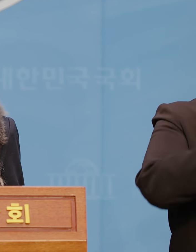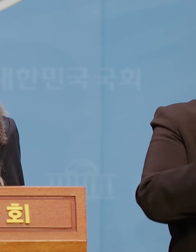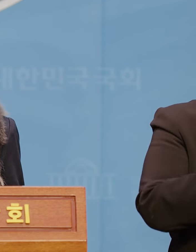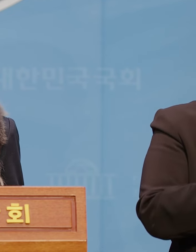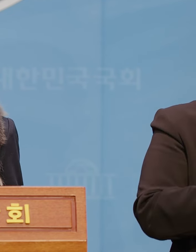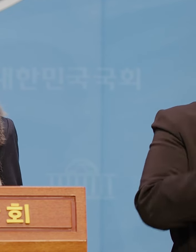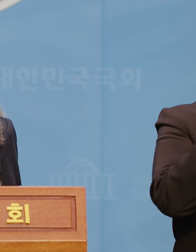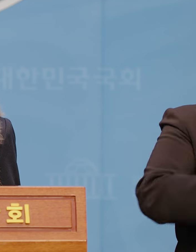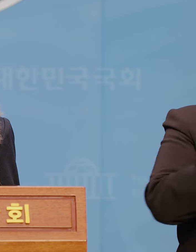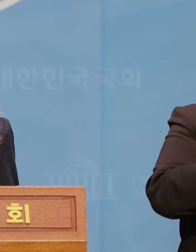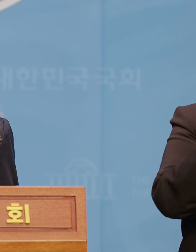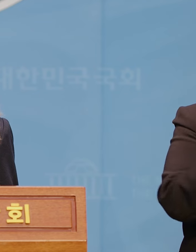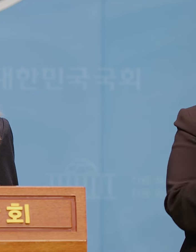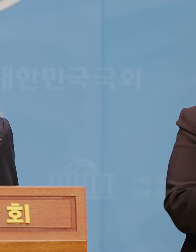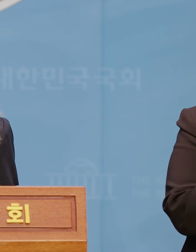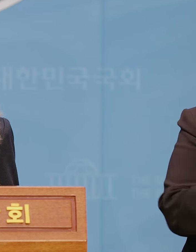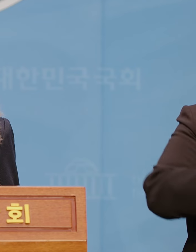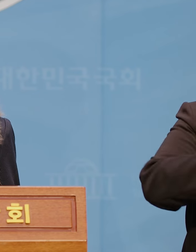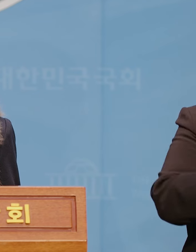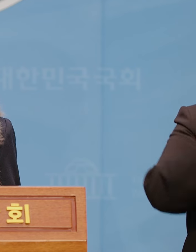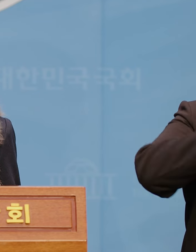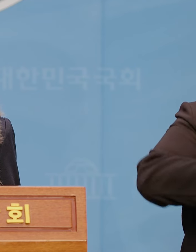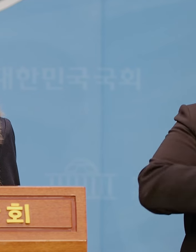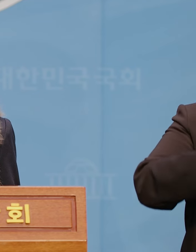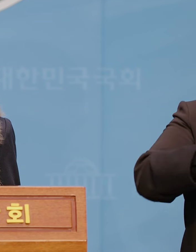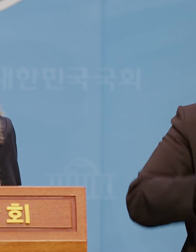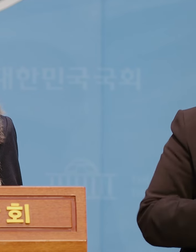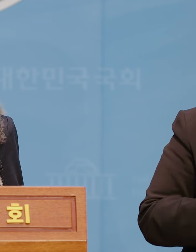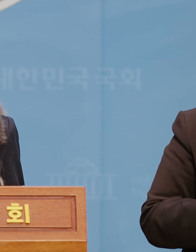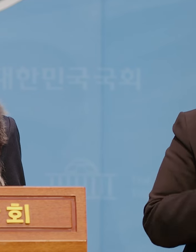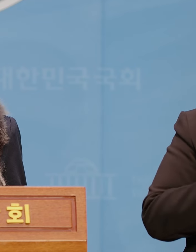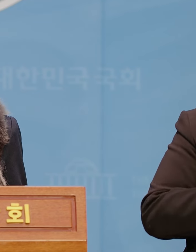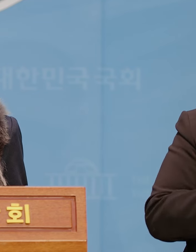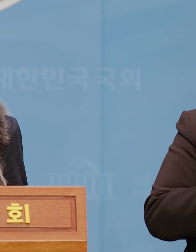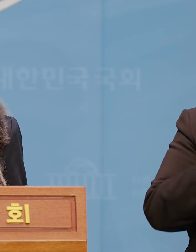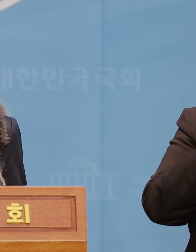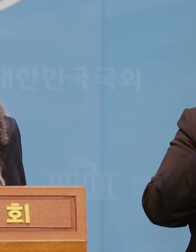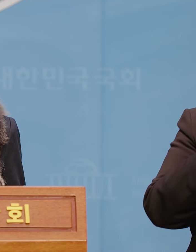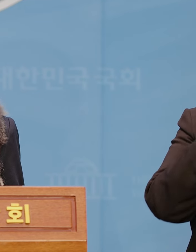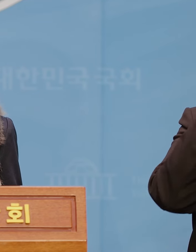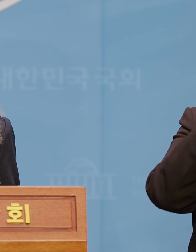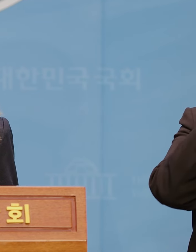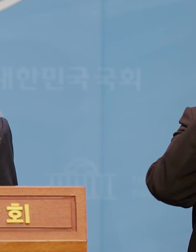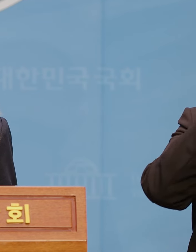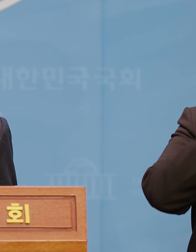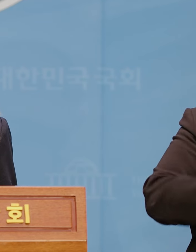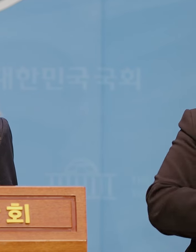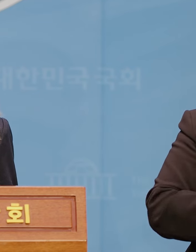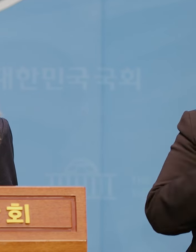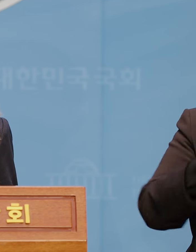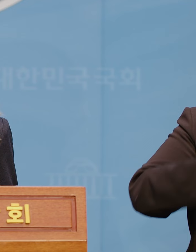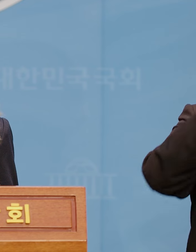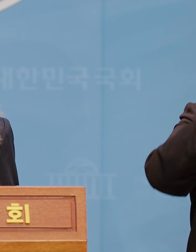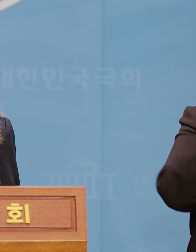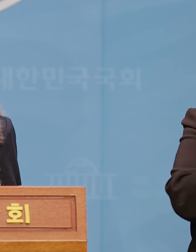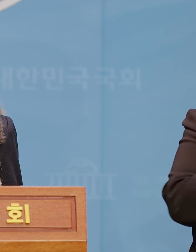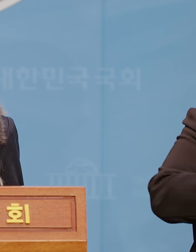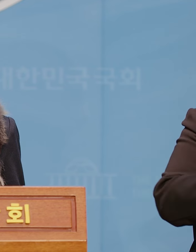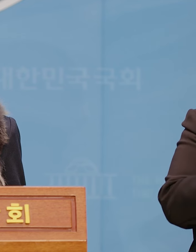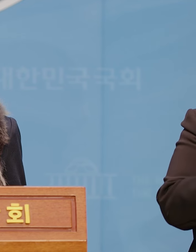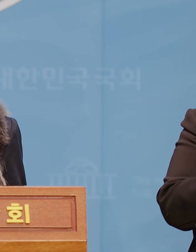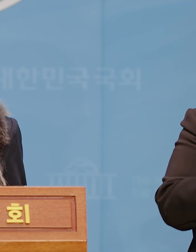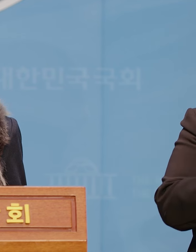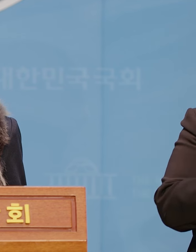자유통일 당에서 발견하는 구동 자유 일본가 그걸 2만 원 올 5만 원을 납입을 하게 되면